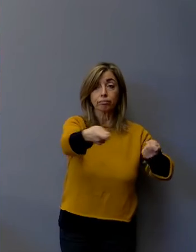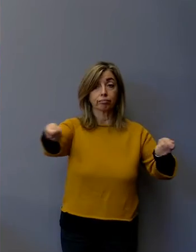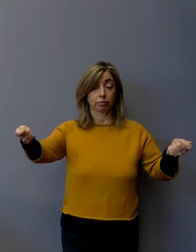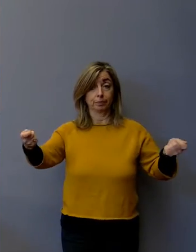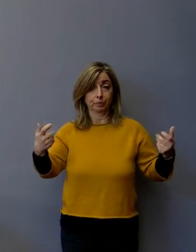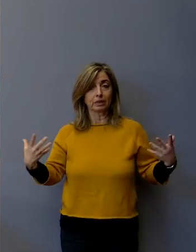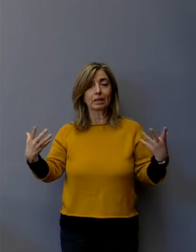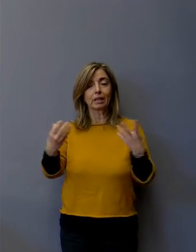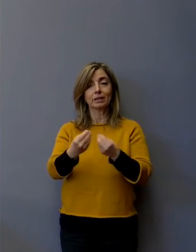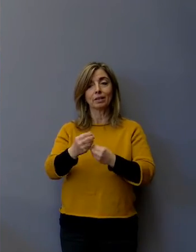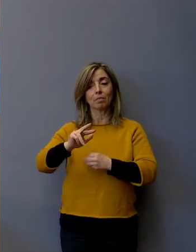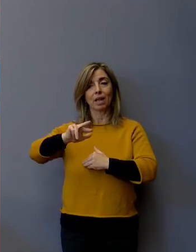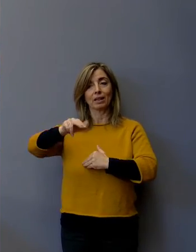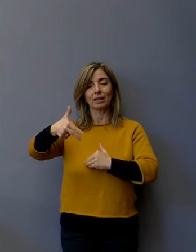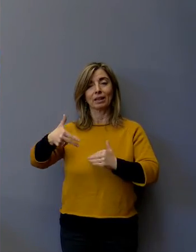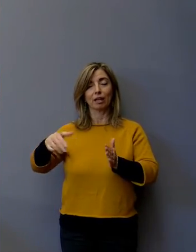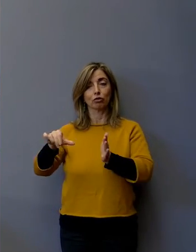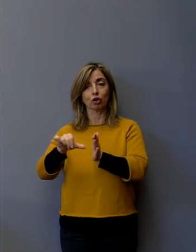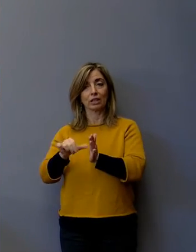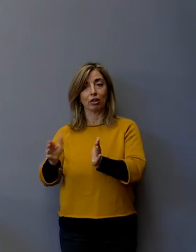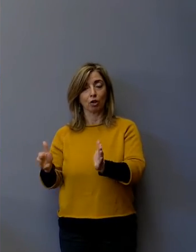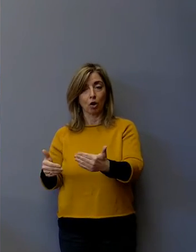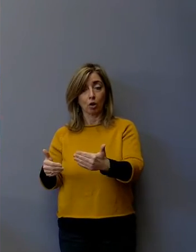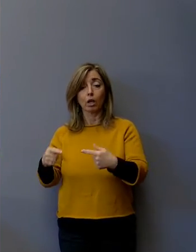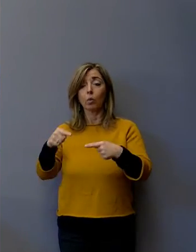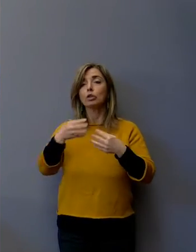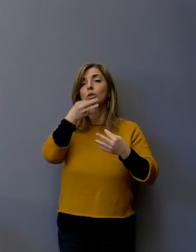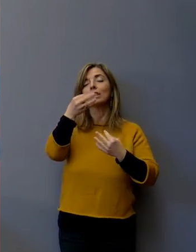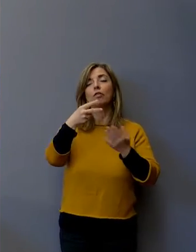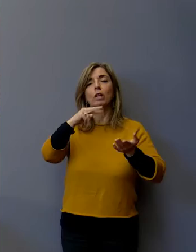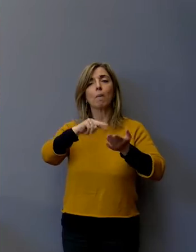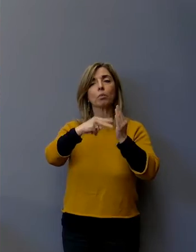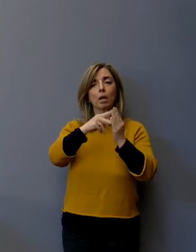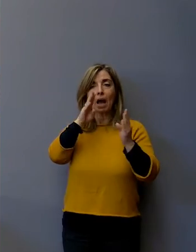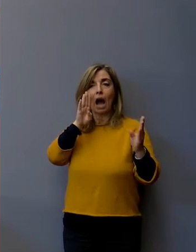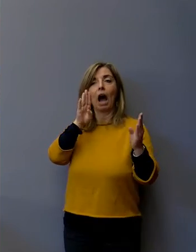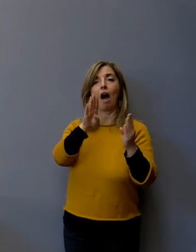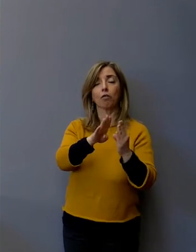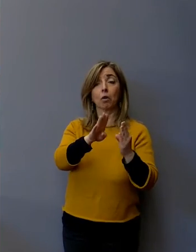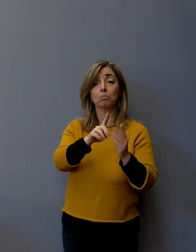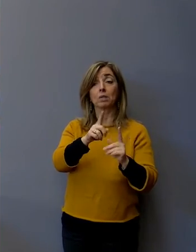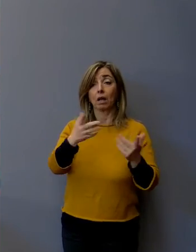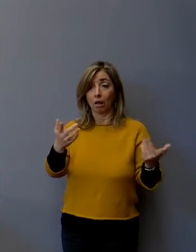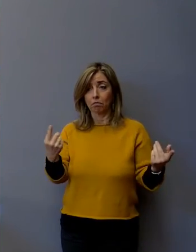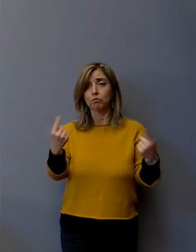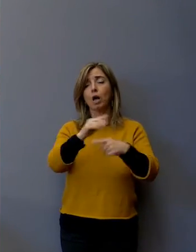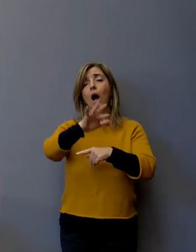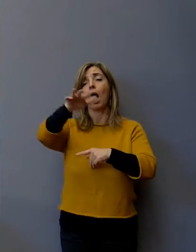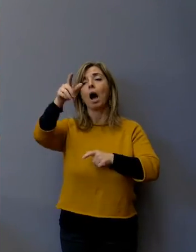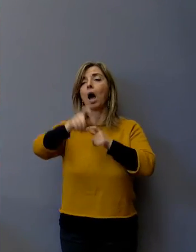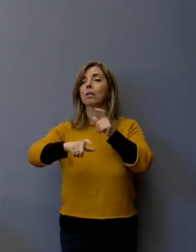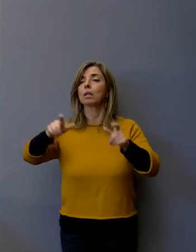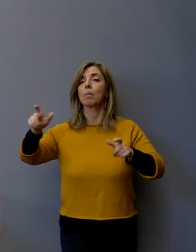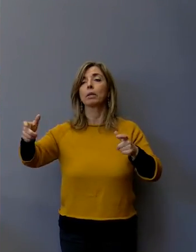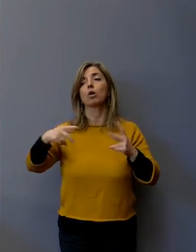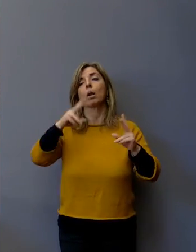i problemi non parlarne ciò come quelli che vado a parlare della povertà i salotti delle televisioni andiamoci dietro alle persone andiamo a